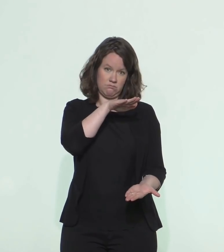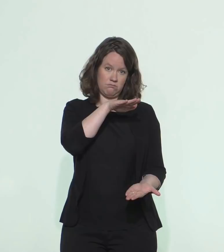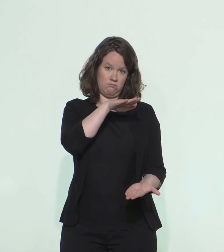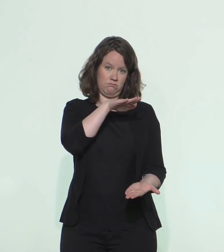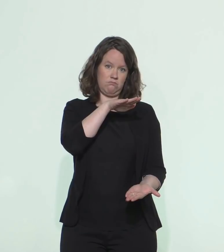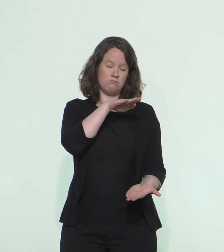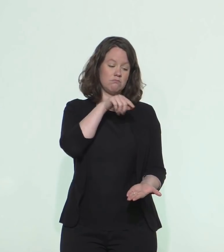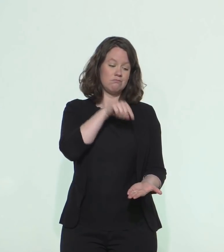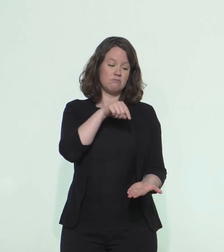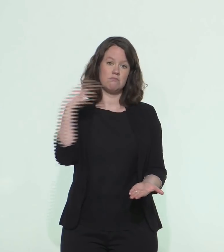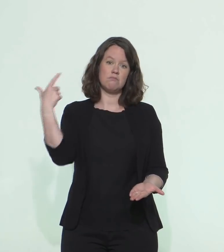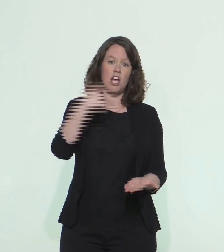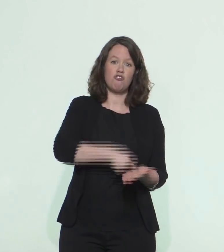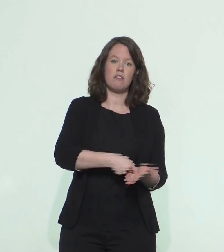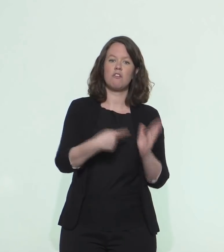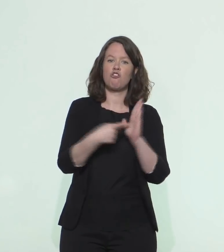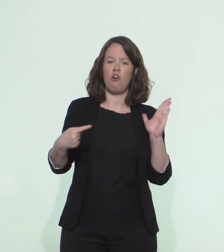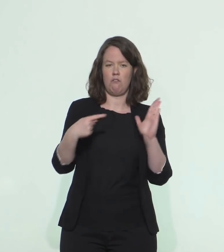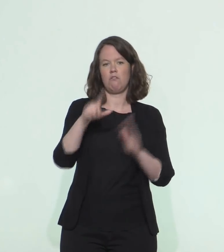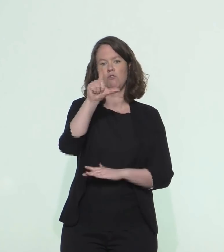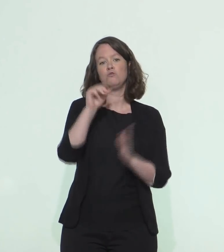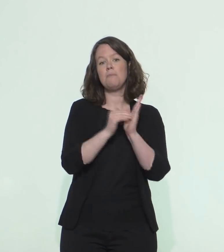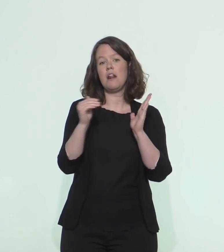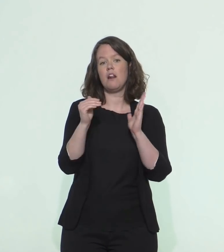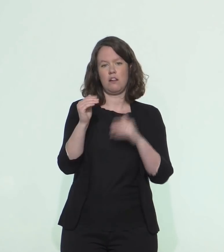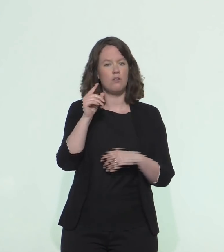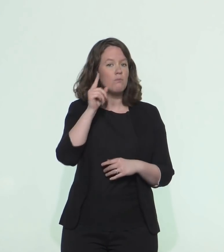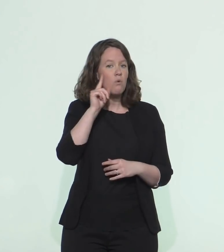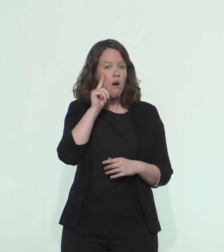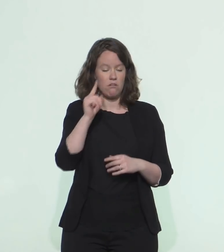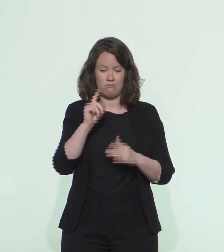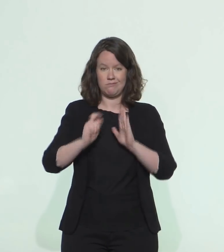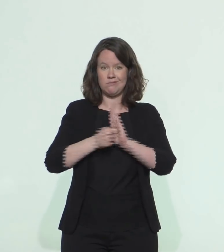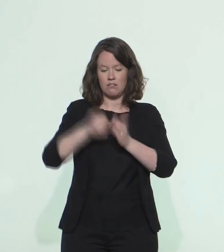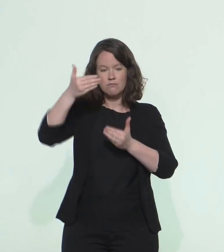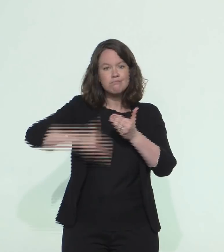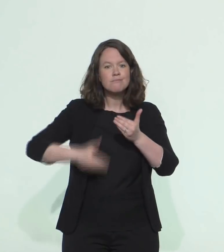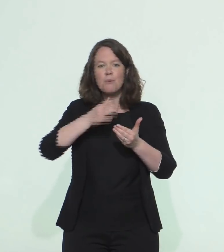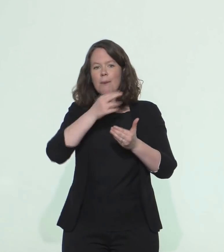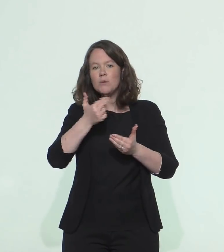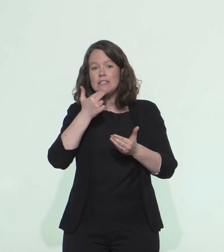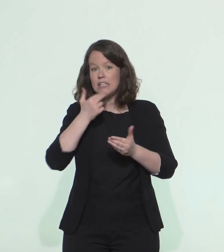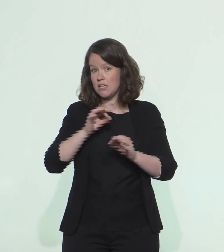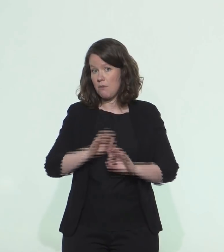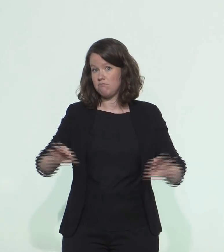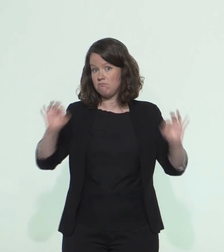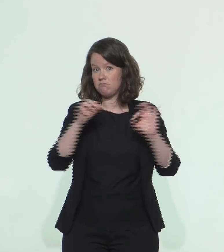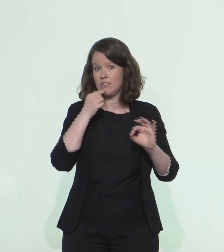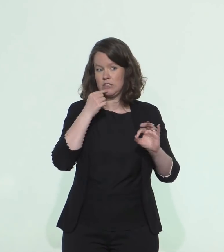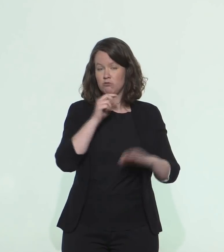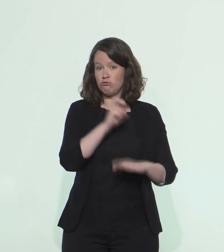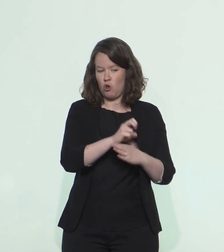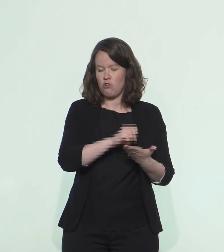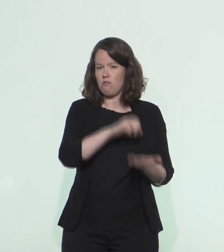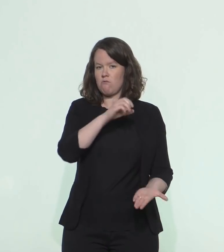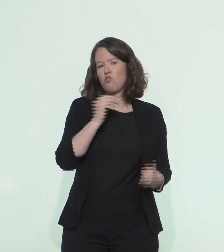années 2000, avec des masques qui n'avaient pas de date de péremption. Et donc, compte tenu de ce stock relativement ancien, j'ai demandé d'une